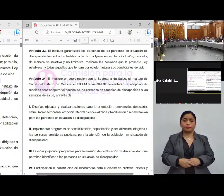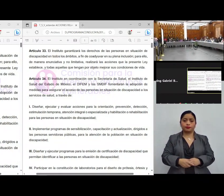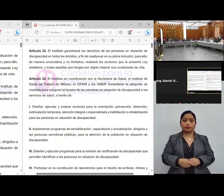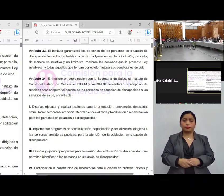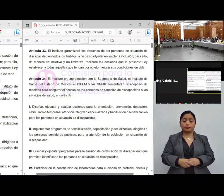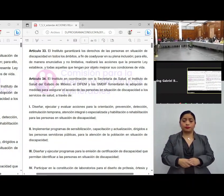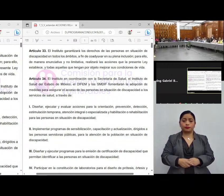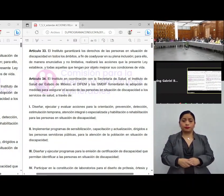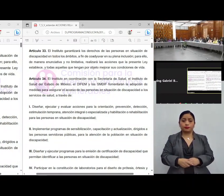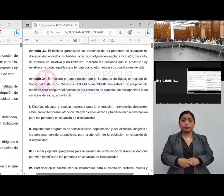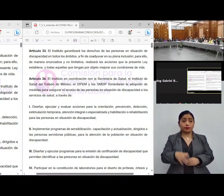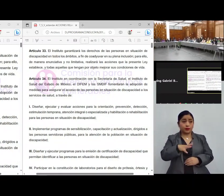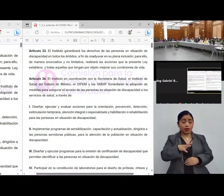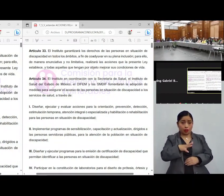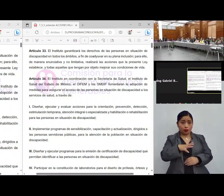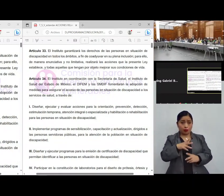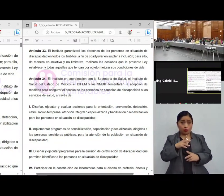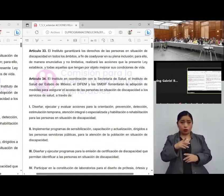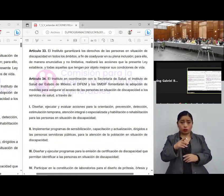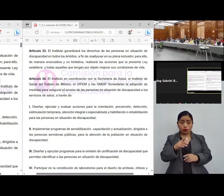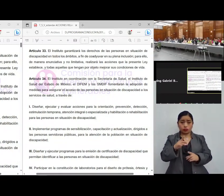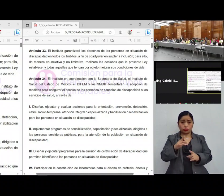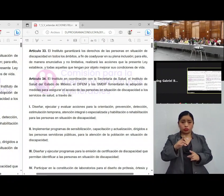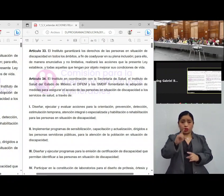¿Tenemos alguna en internet?